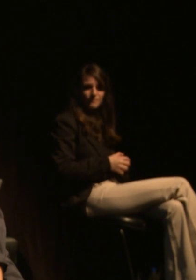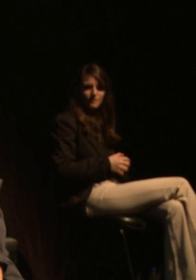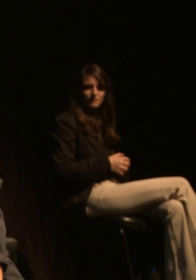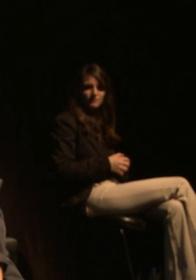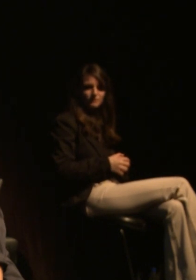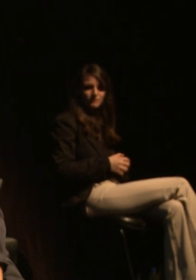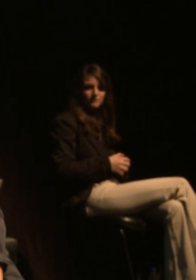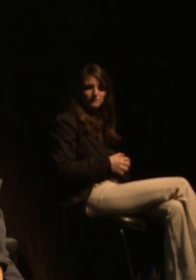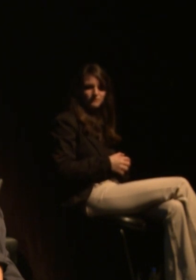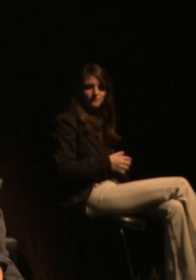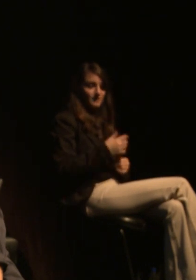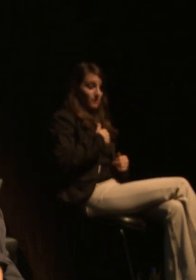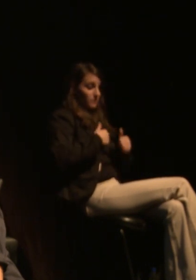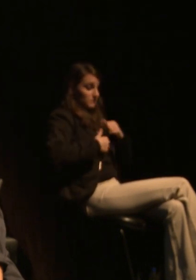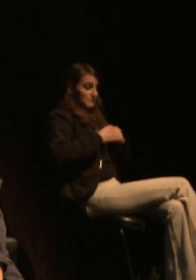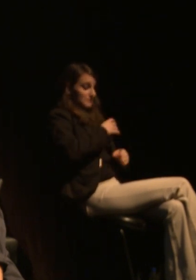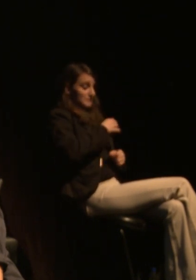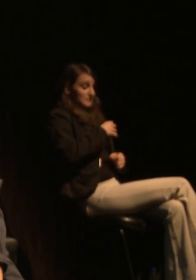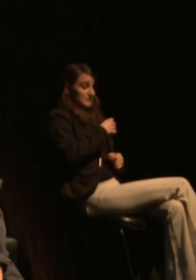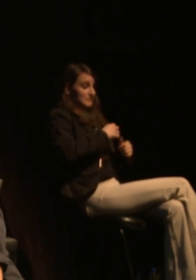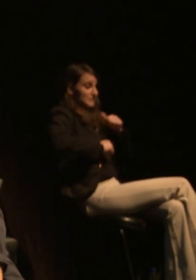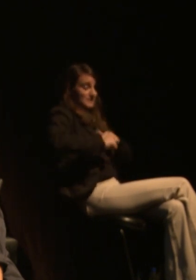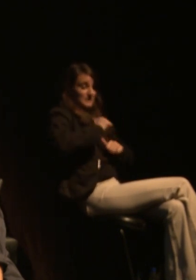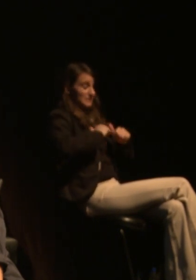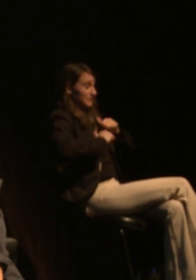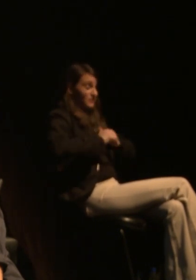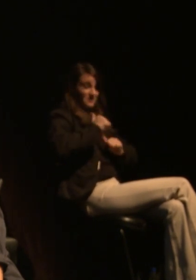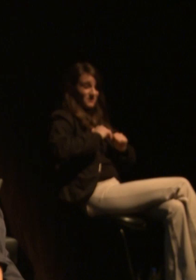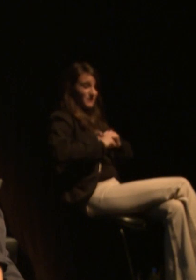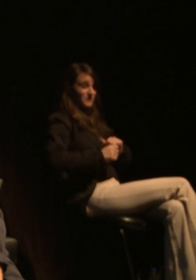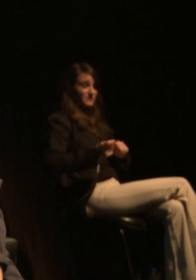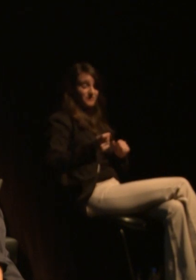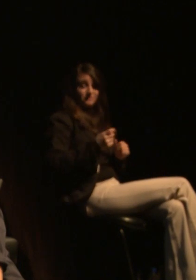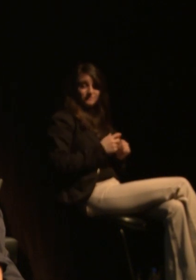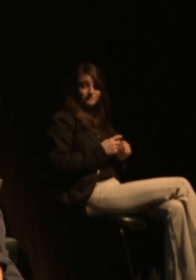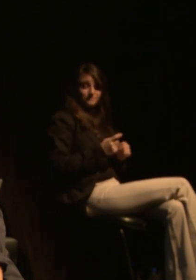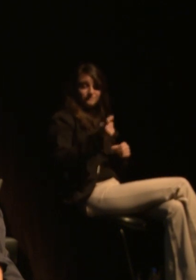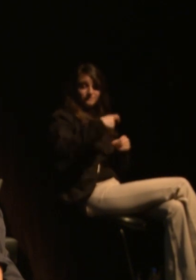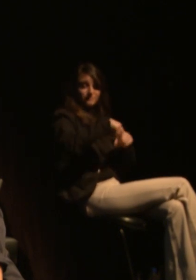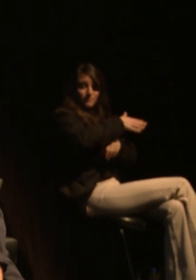Com a barriga gelada, ansioso, coisa, voltei